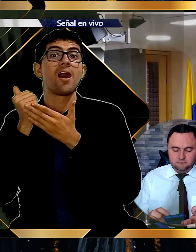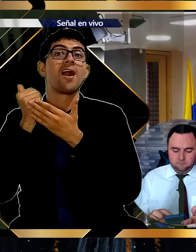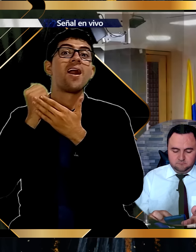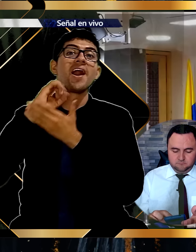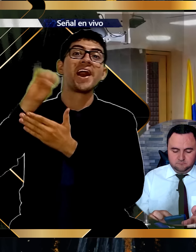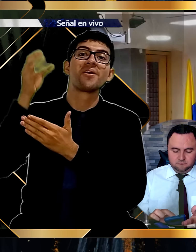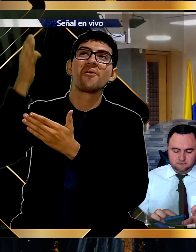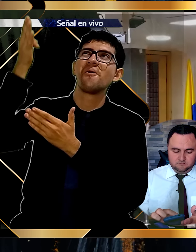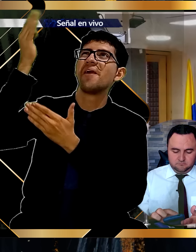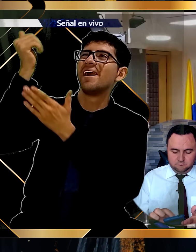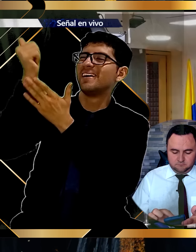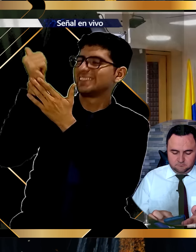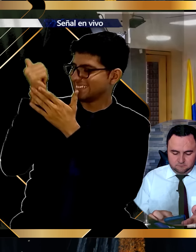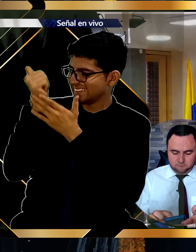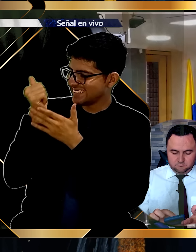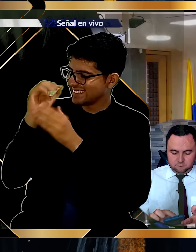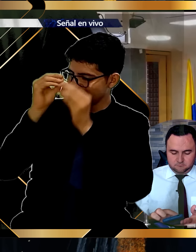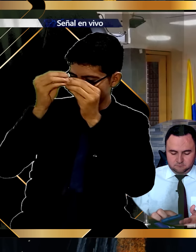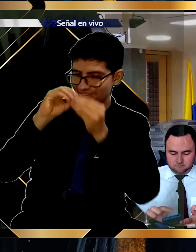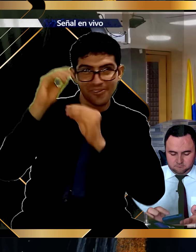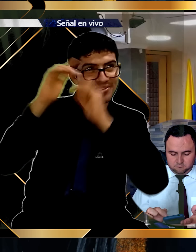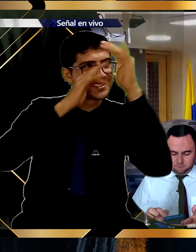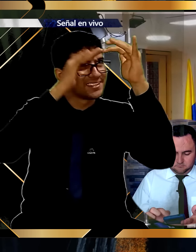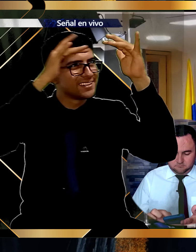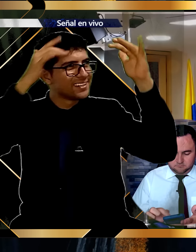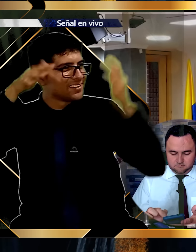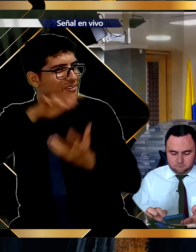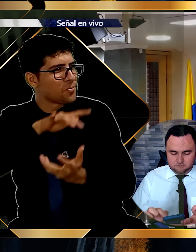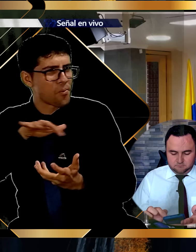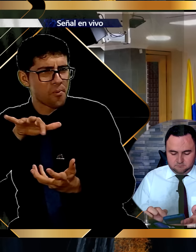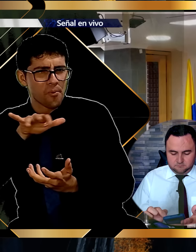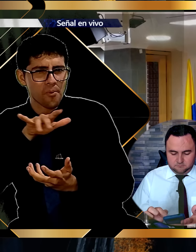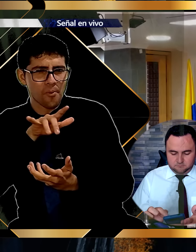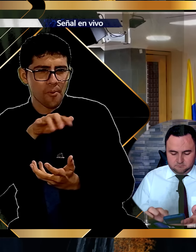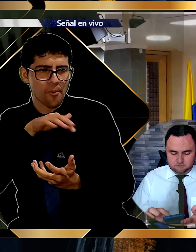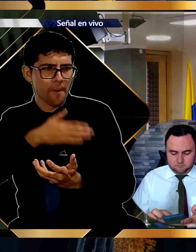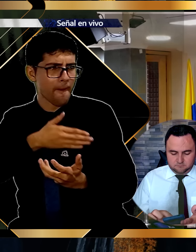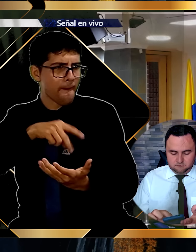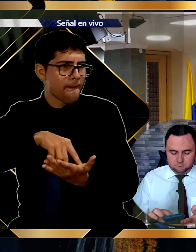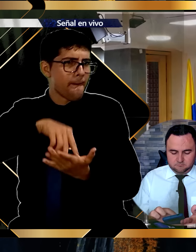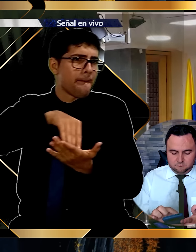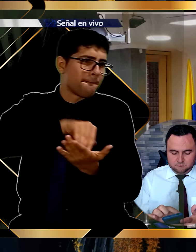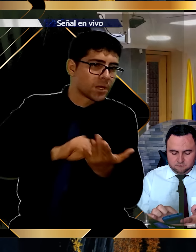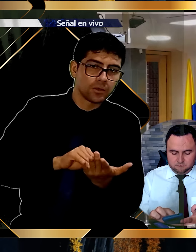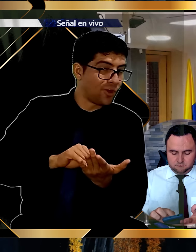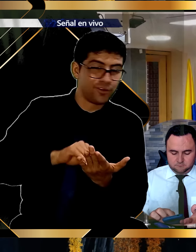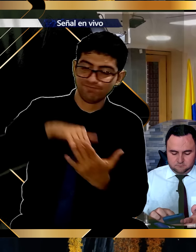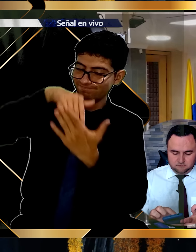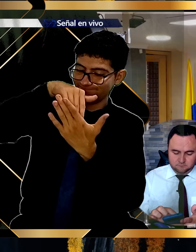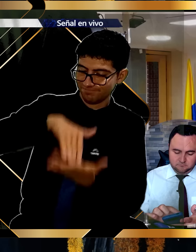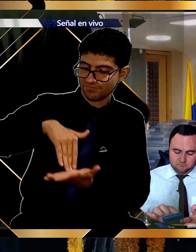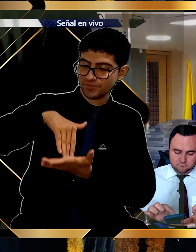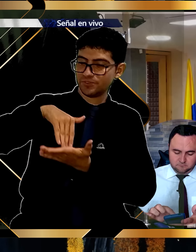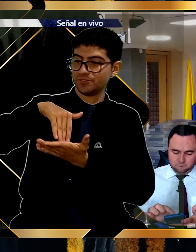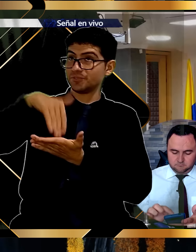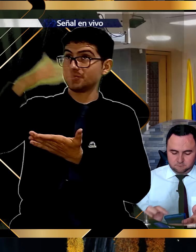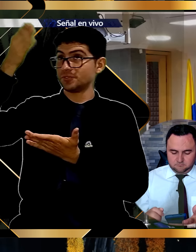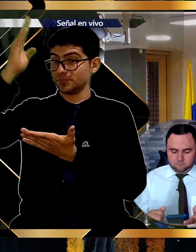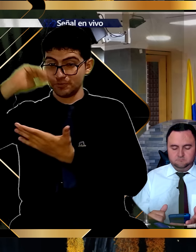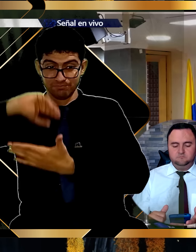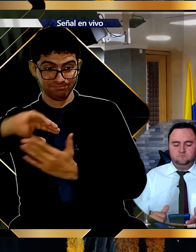y la tierra. No dará tu pie al resbaladero, ni se dormirá el que te guarda. He aquí, no se adormecerá